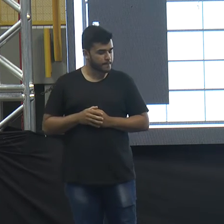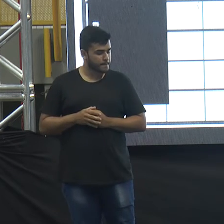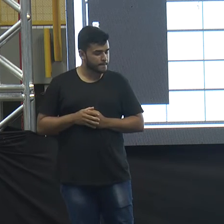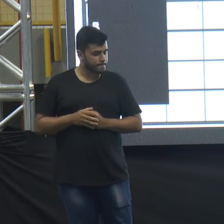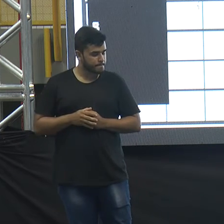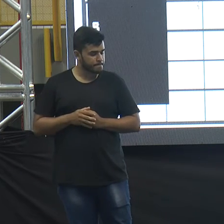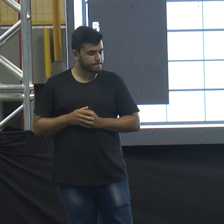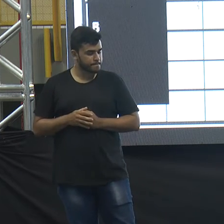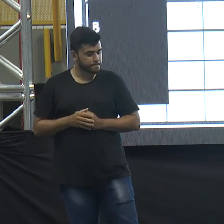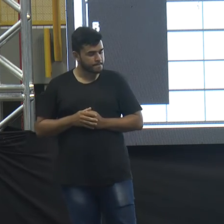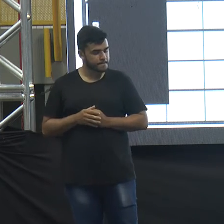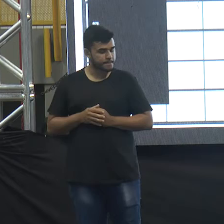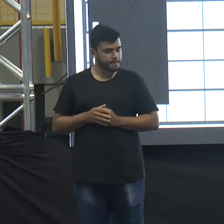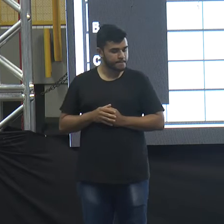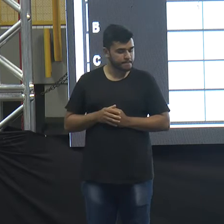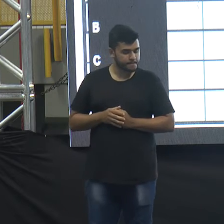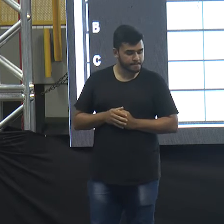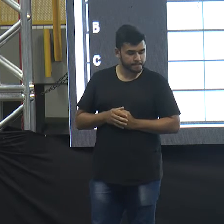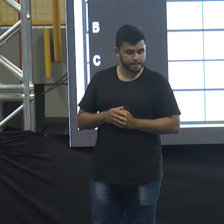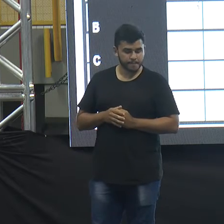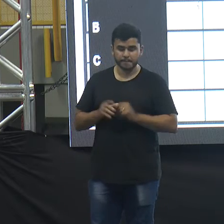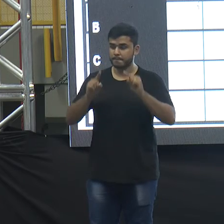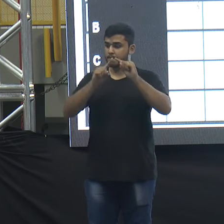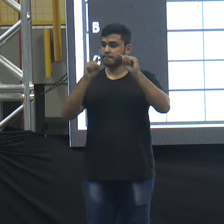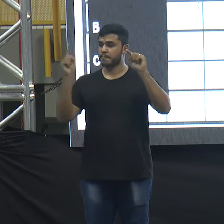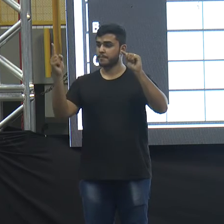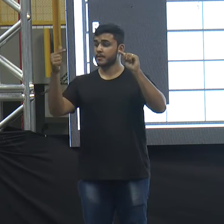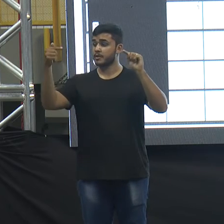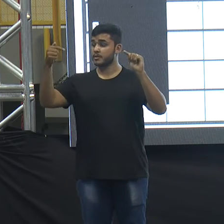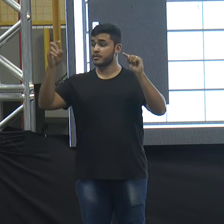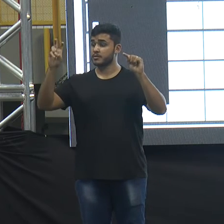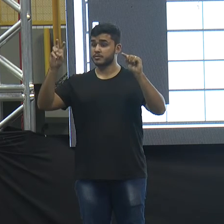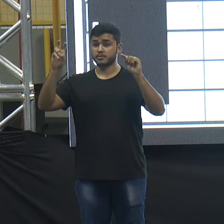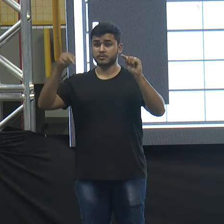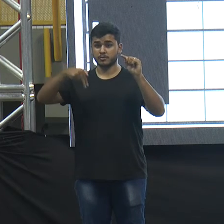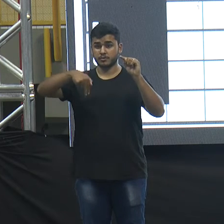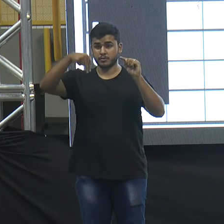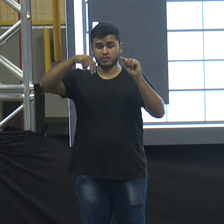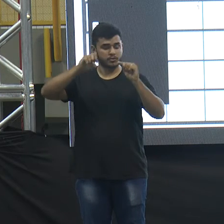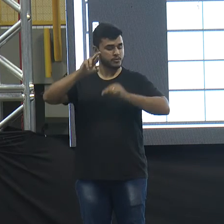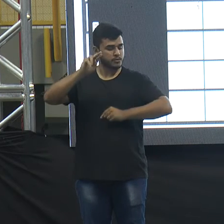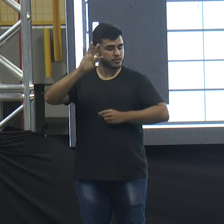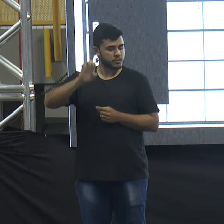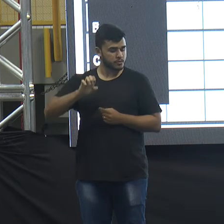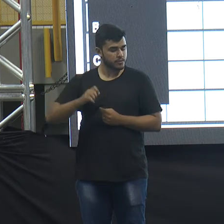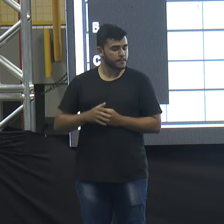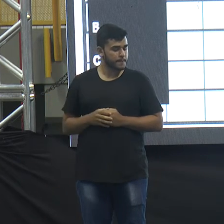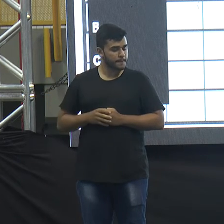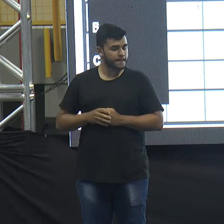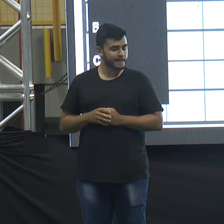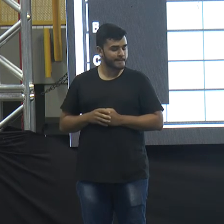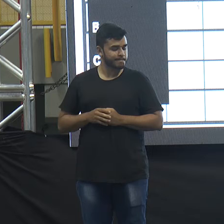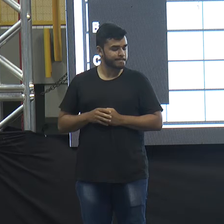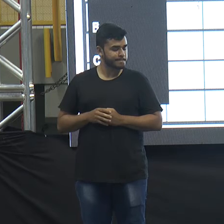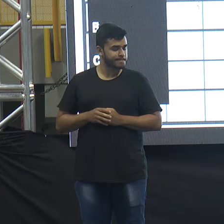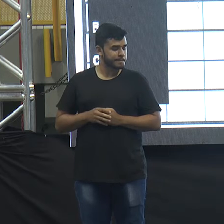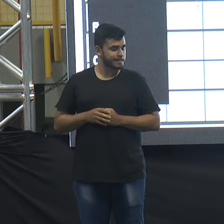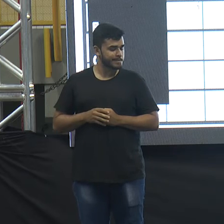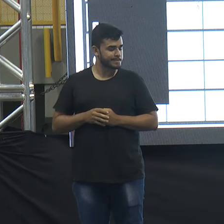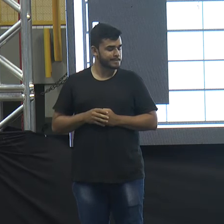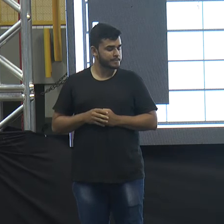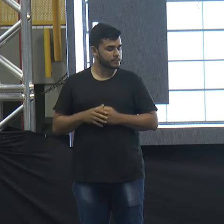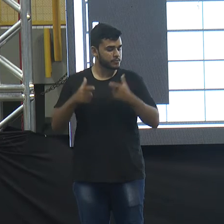graus. 75 graus. Norte ou sul? Norte. Ok? E olha o ponto D, bem